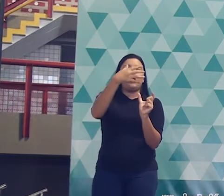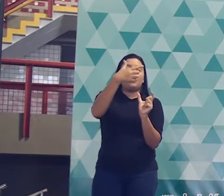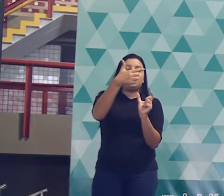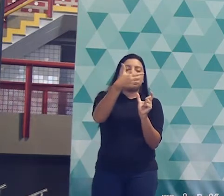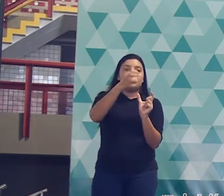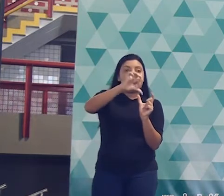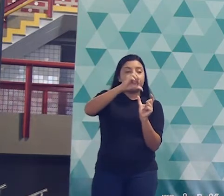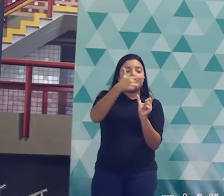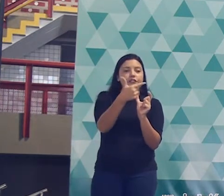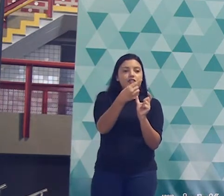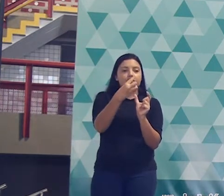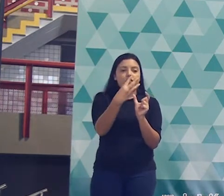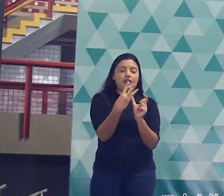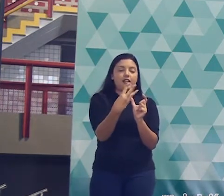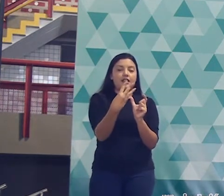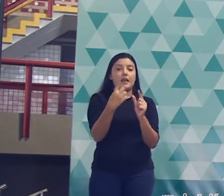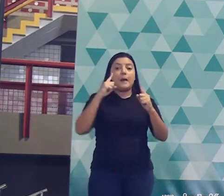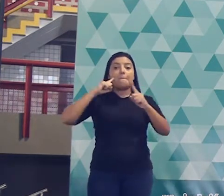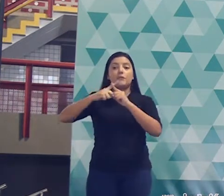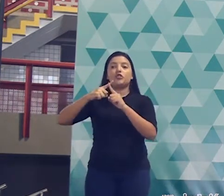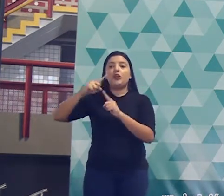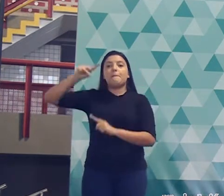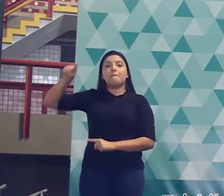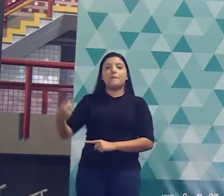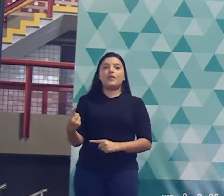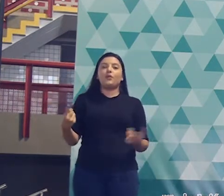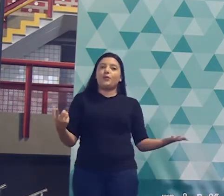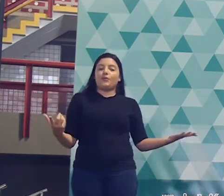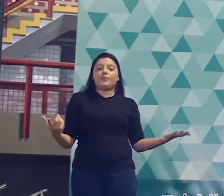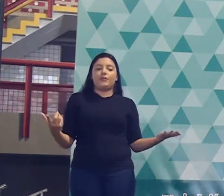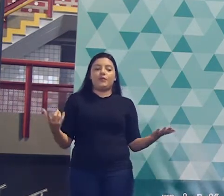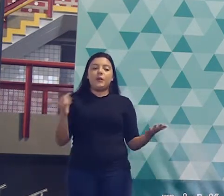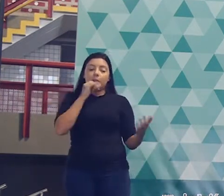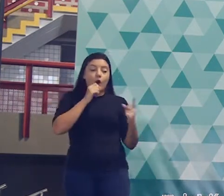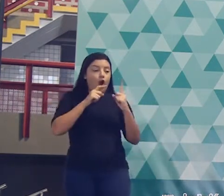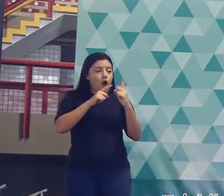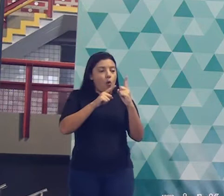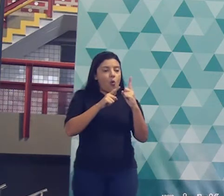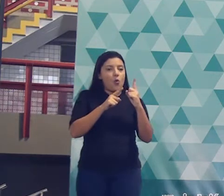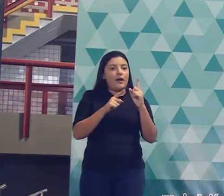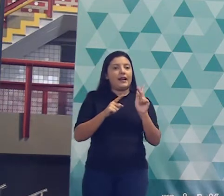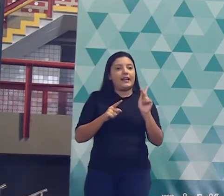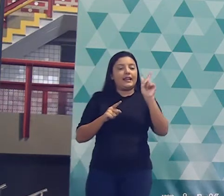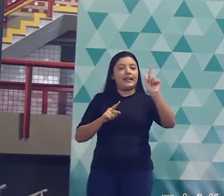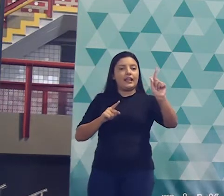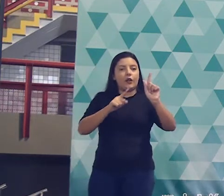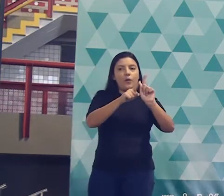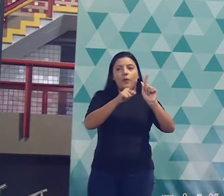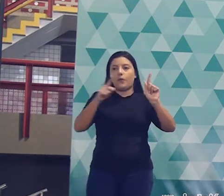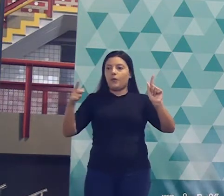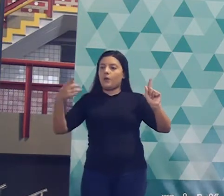49,923, e vou multiplicar por 1.000. Então, quando eu queimo 1 quilo de acetileno, eu vou produzir quanto de energia?